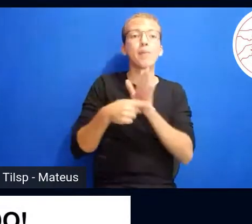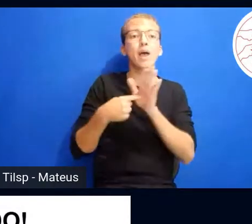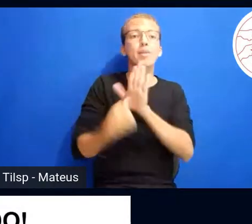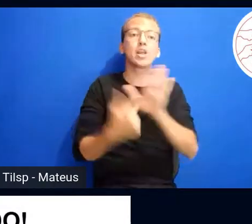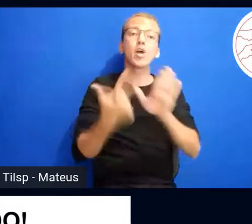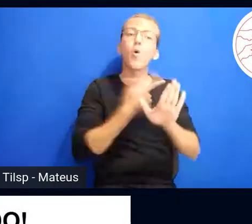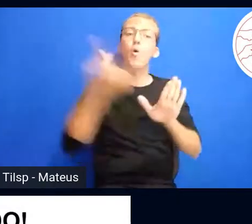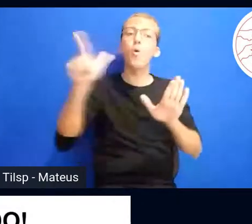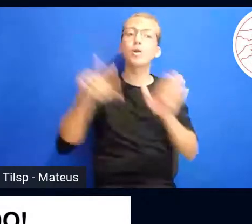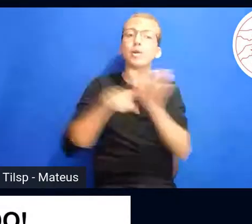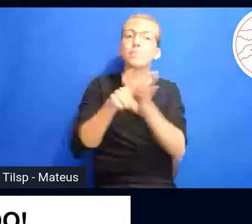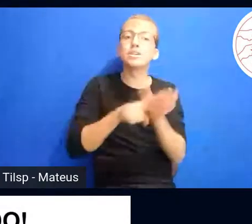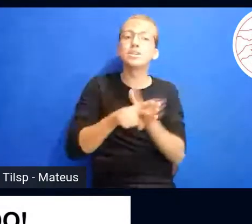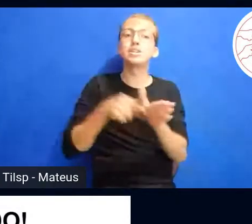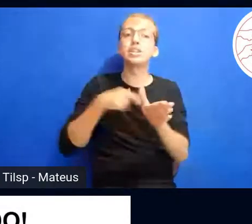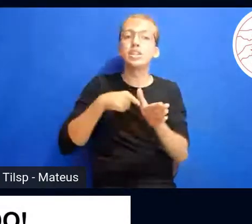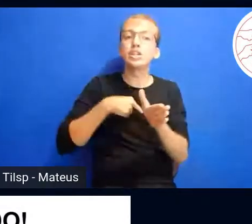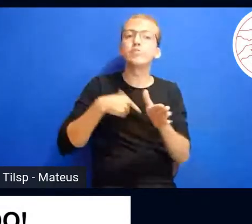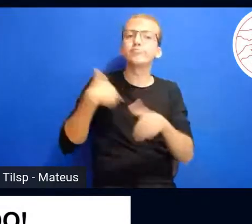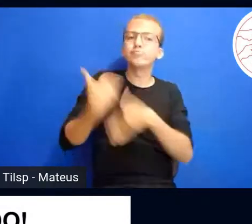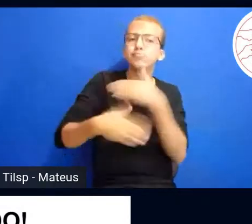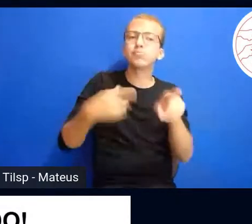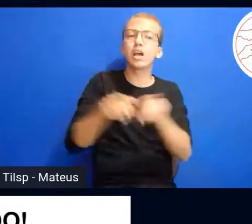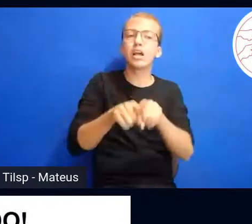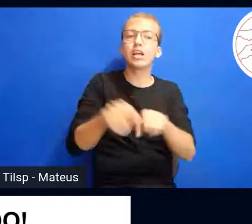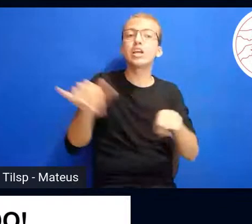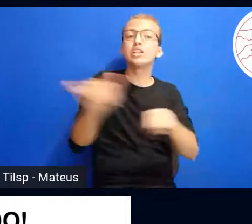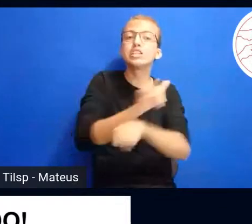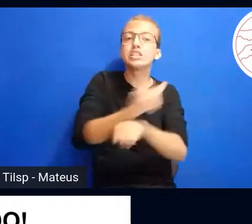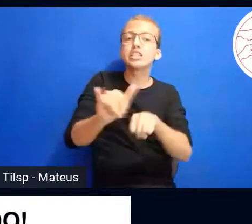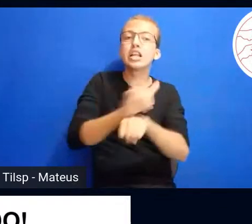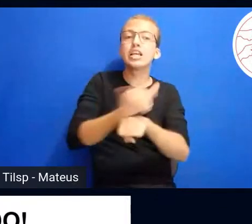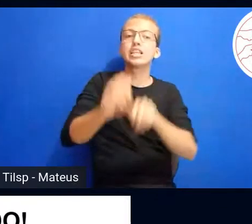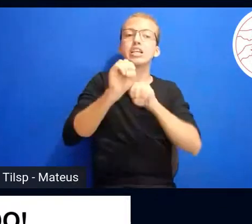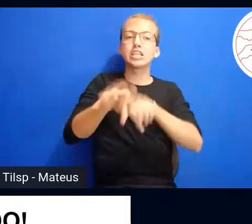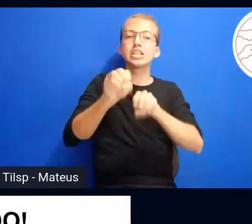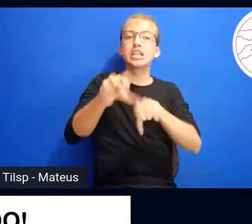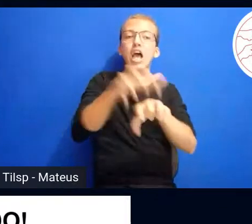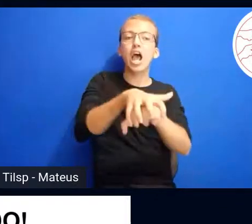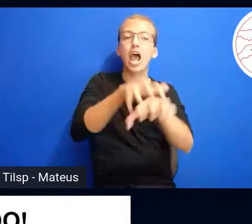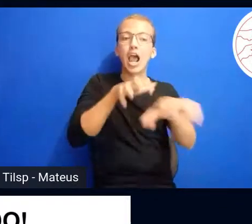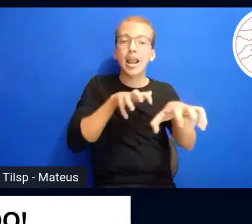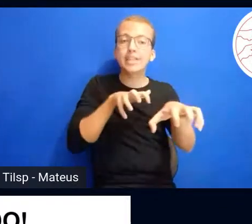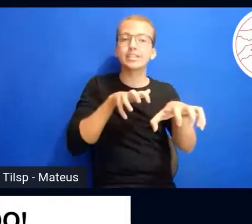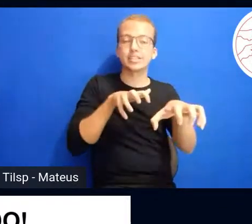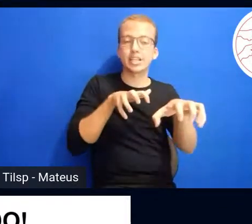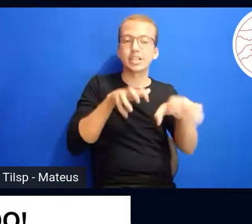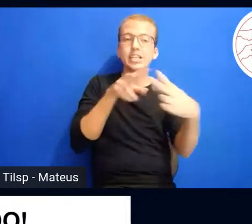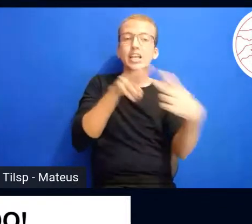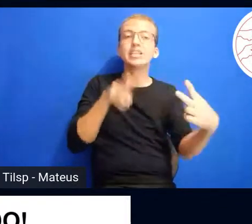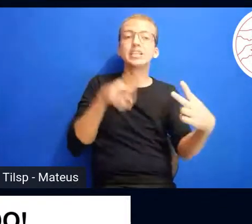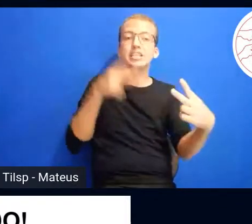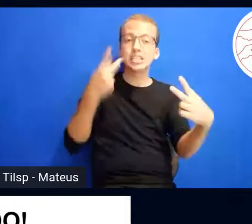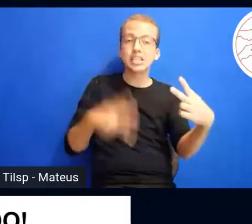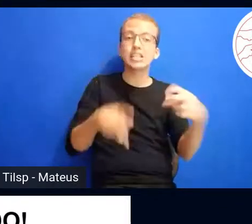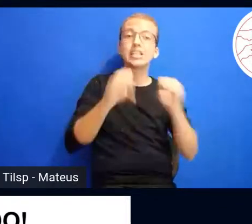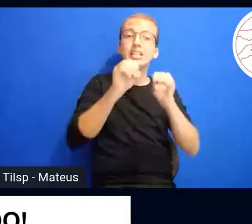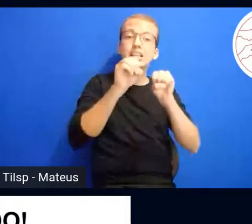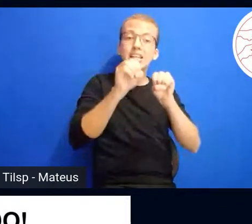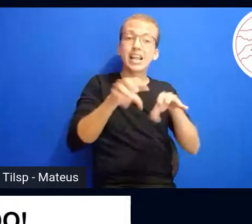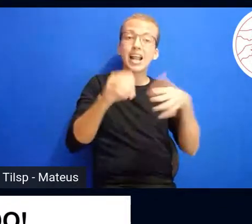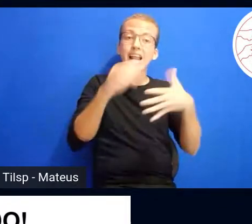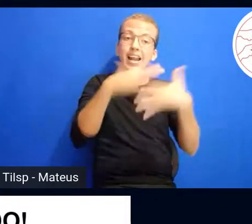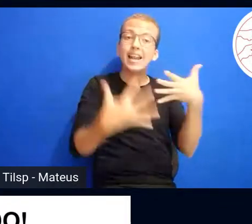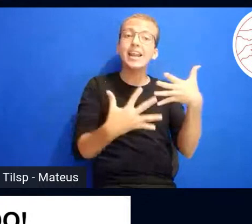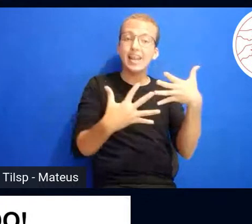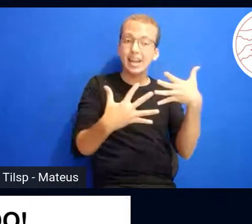sobre as estratégias de ensino à distância nessa época pandêmica, eh, de Libras para crianças na